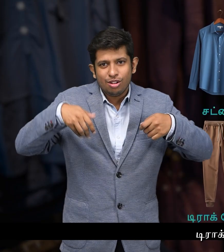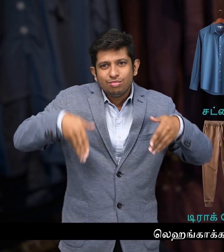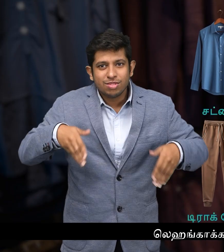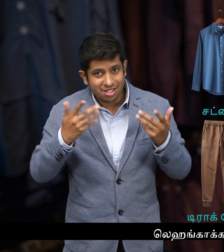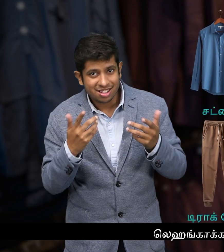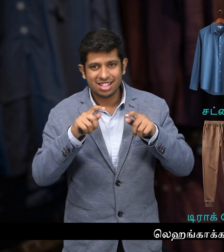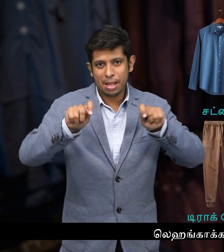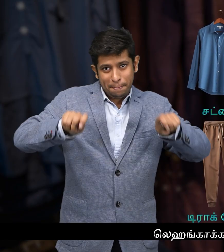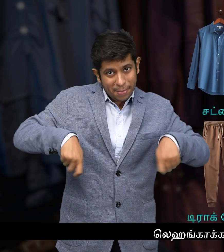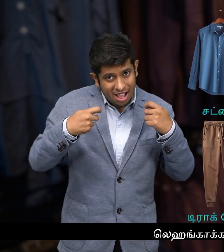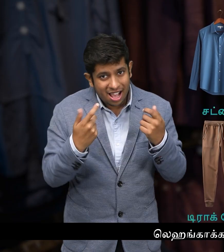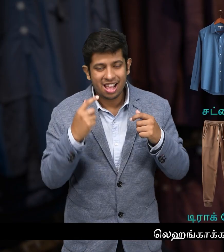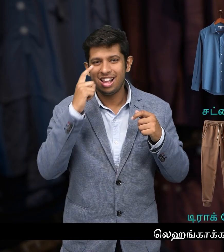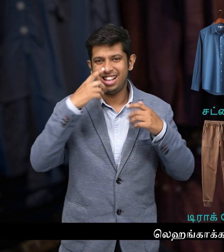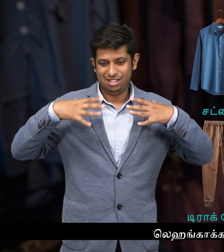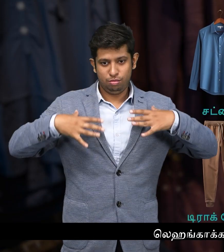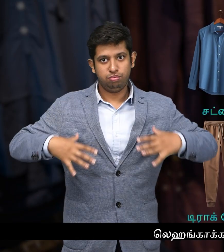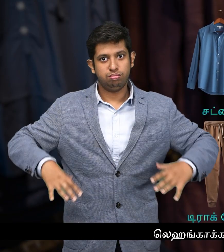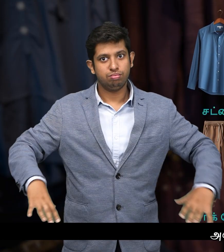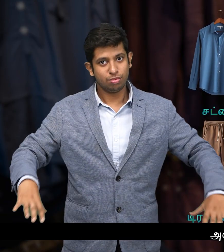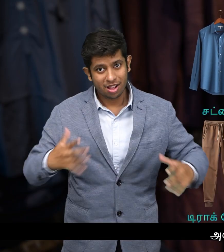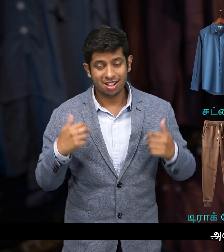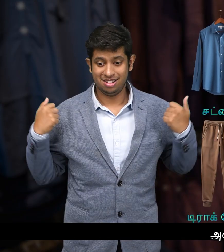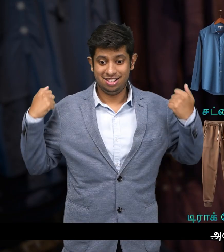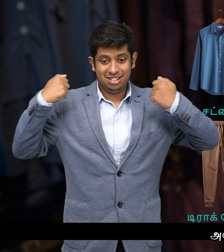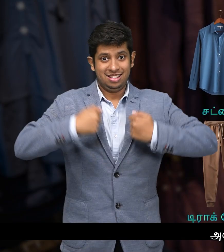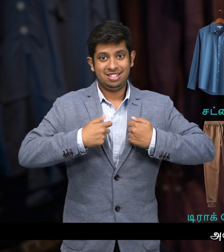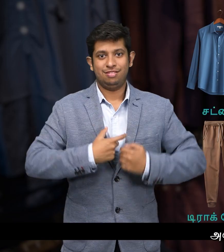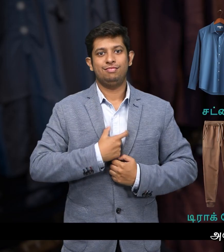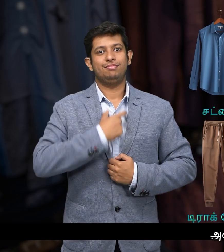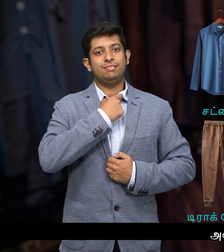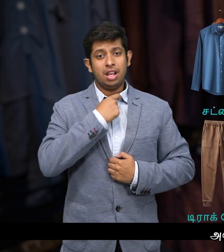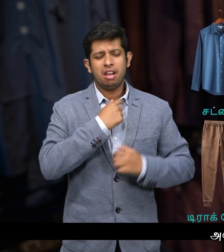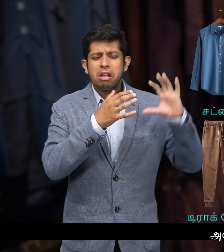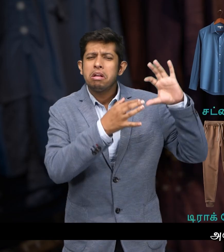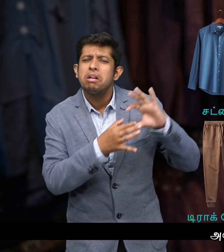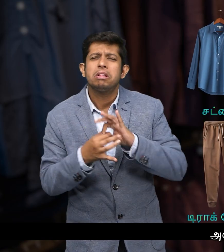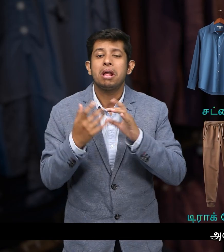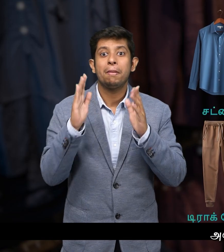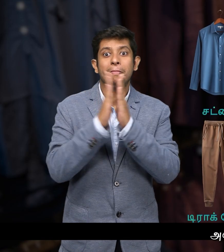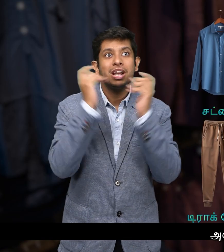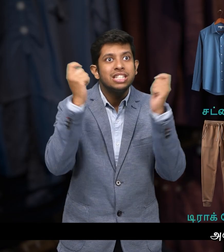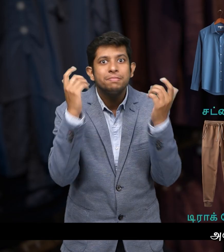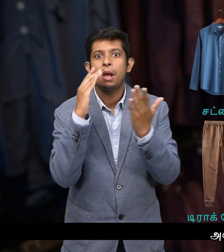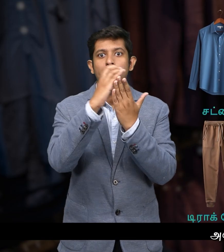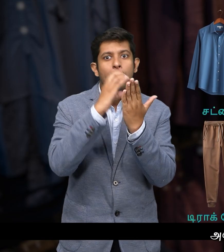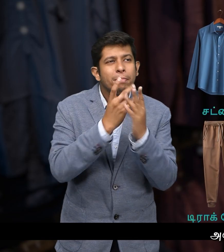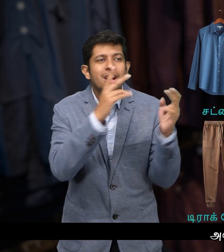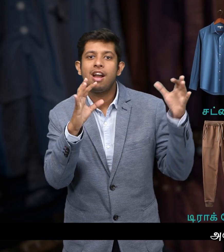பேண்ட்டுகள், லெஹங்காக்கள் அல்லது சூட்கள் அணியலாம். ஆனால் இந்த ஆடைகள் அனைத்தும்